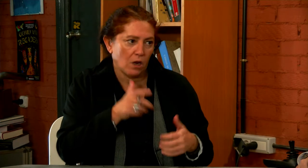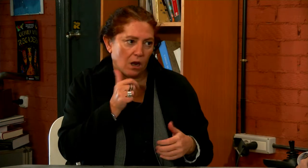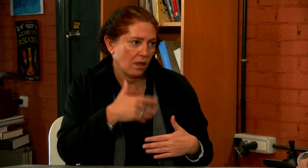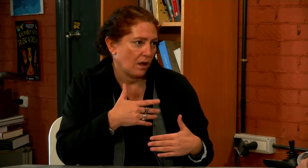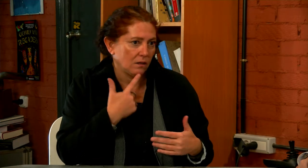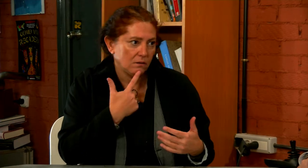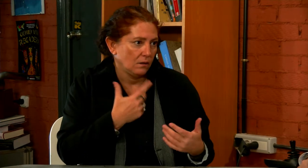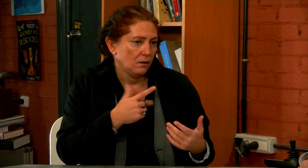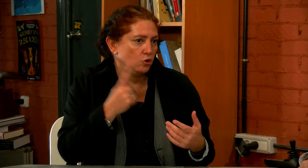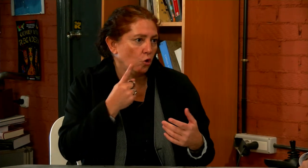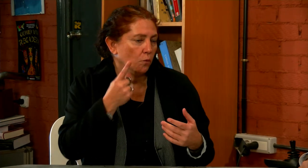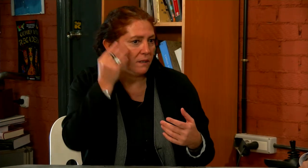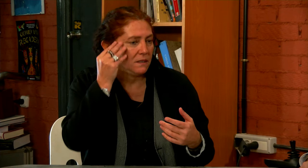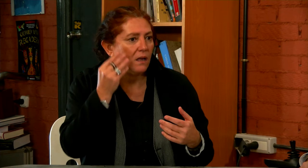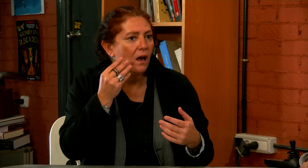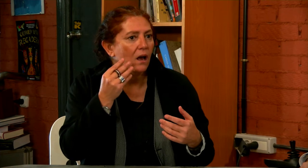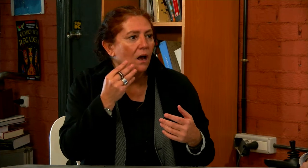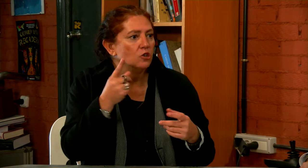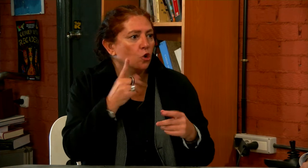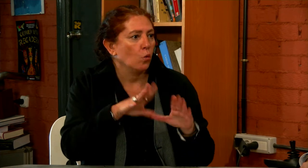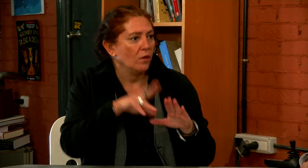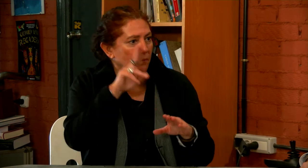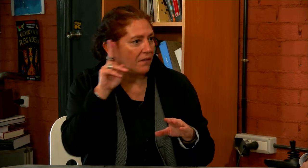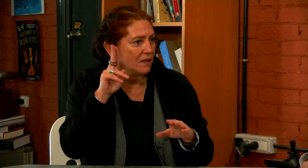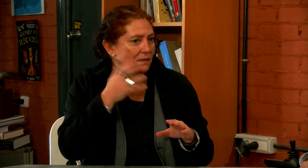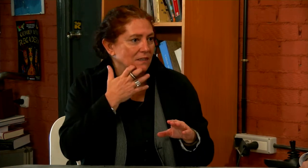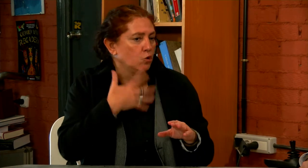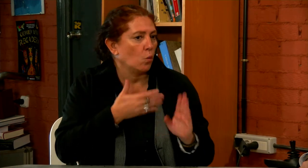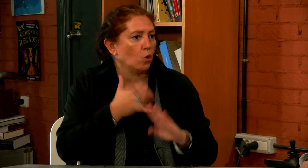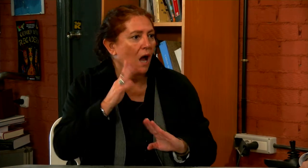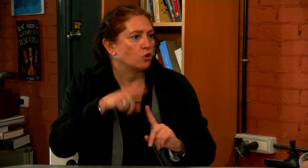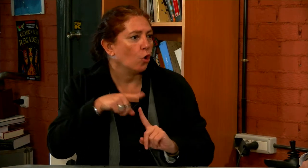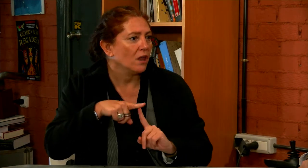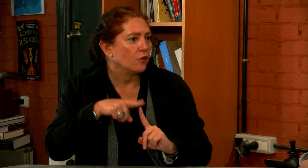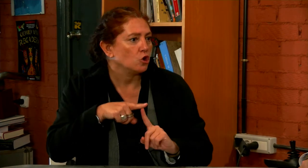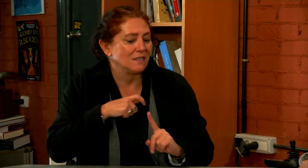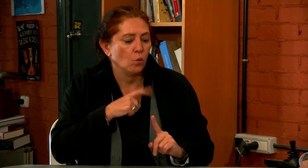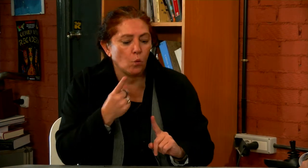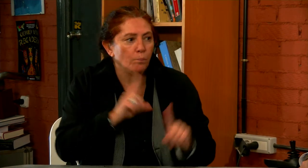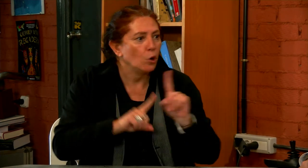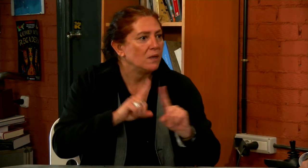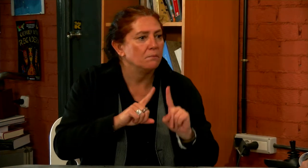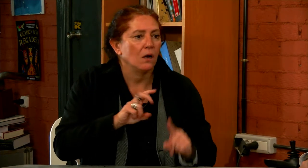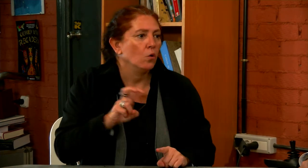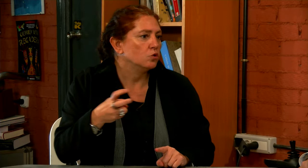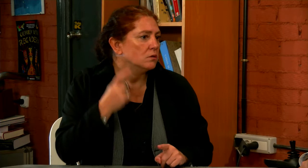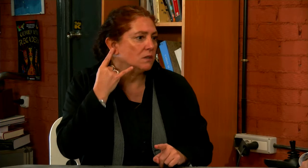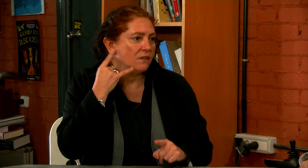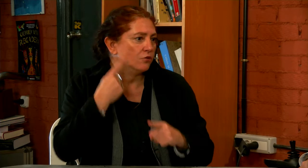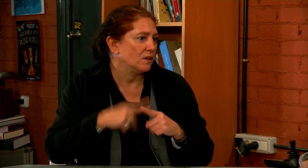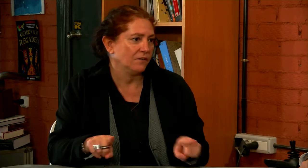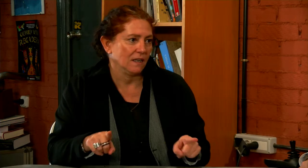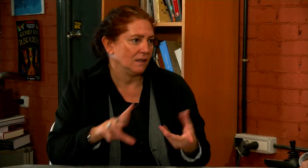es una barrera casi insalvable, porque casi no podemos acceder aquí en la Comunidad de Madrid, accedemos de una manera